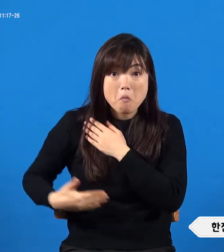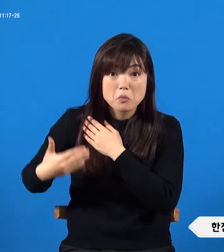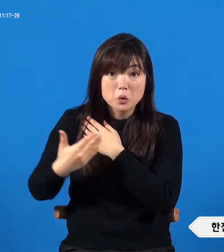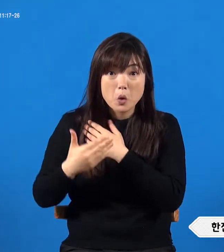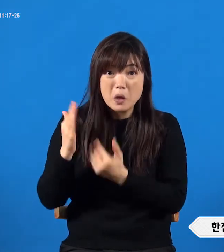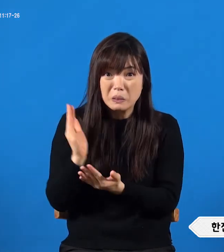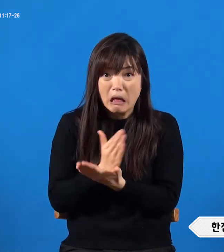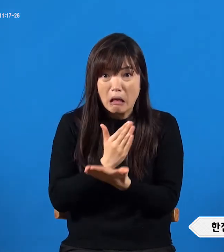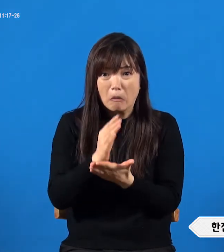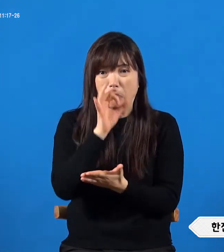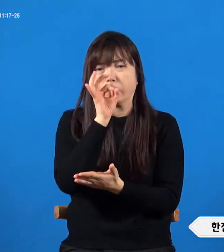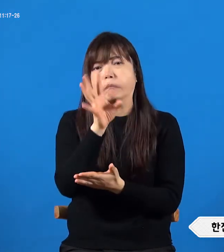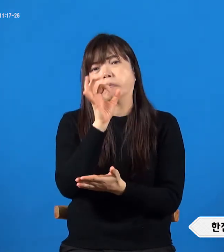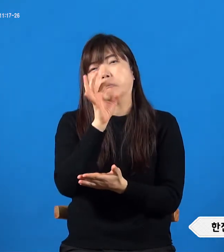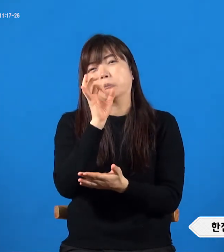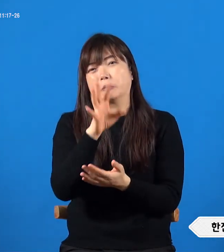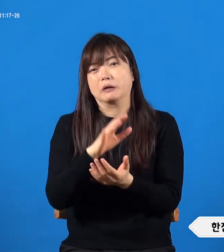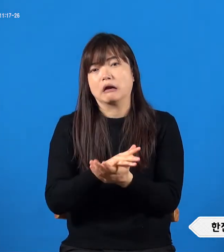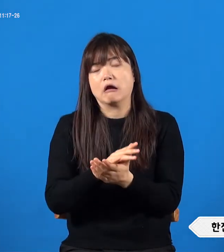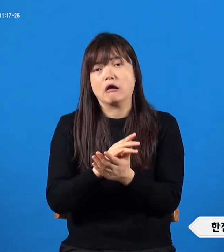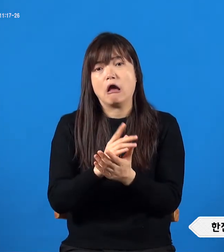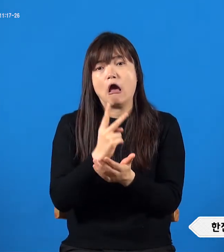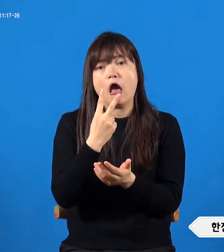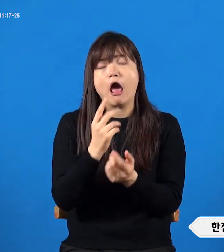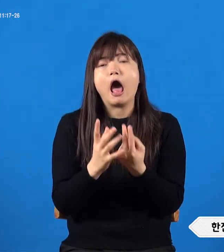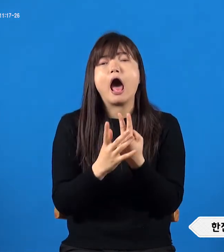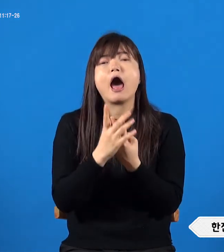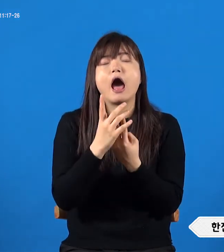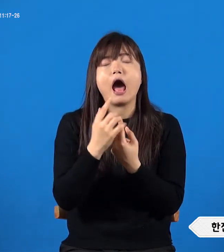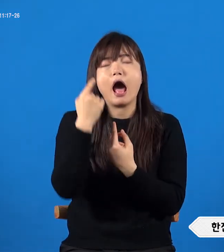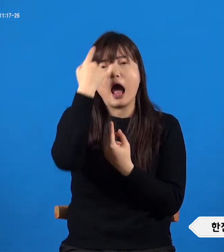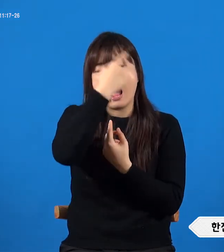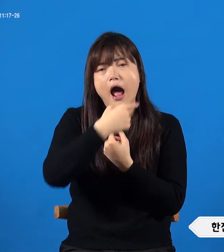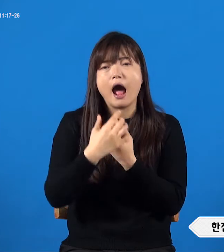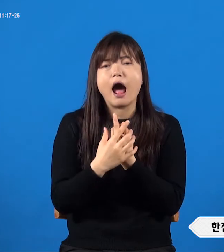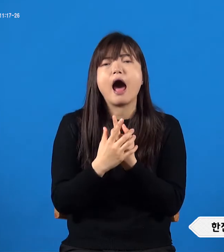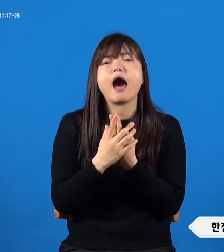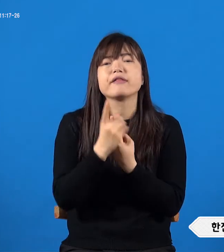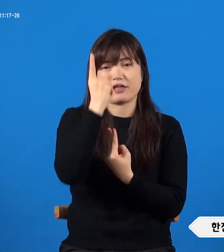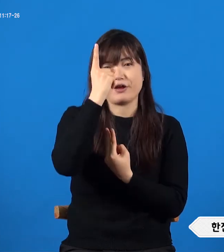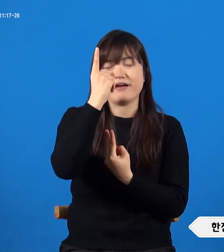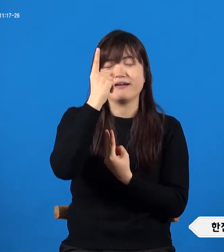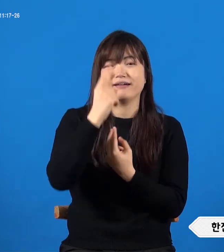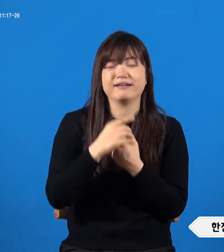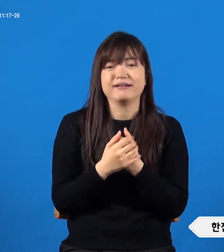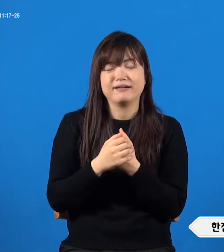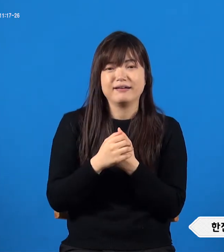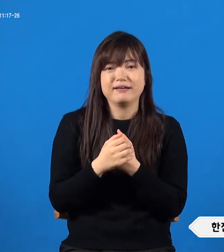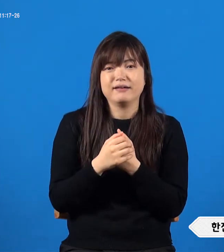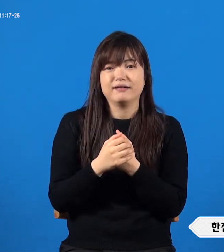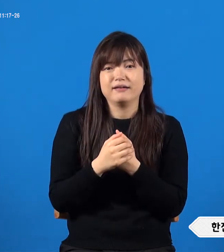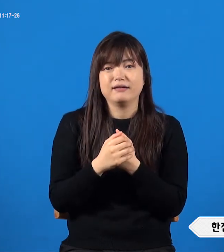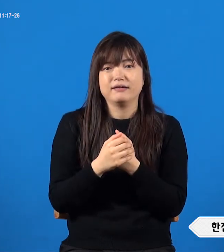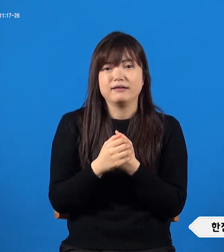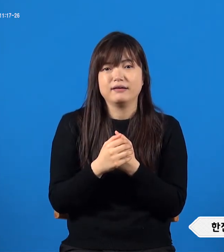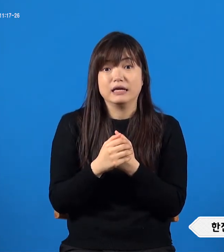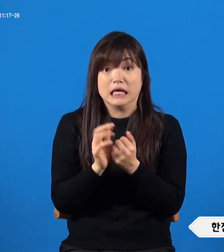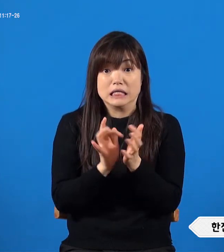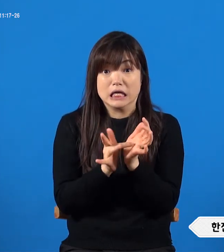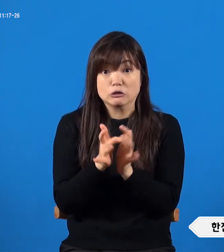지체도 하나의 생명으로 연결이 되어 있지 않습니까? 그와 마찬가지로 이제 우리가